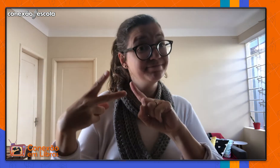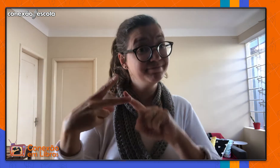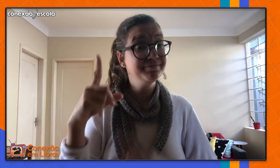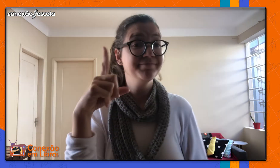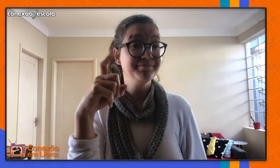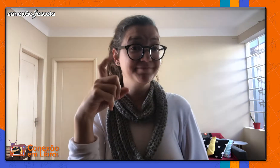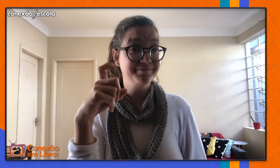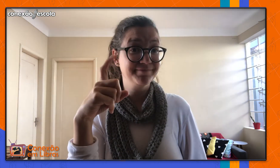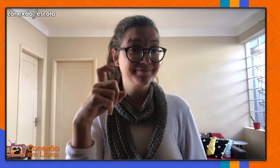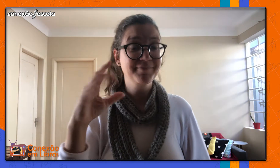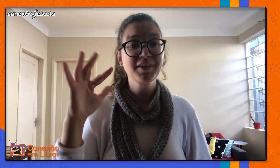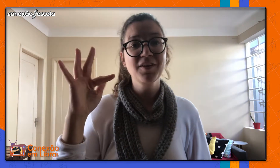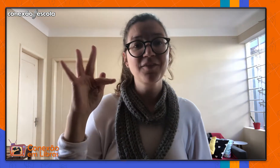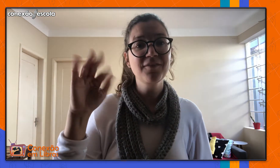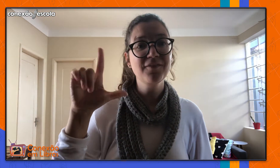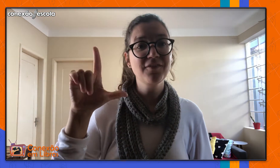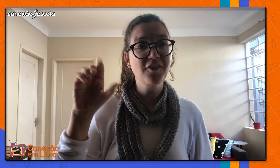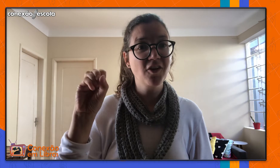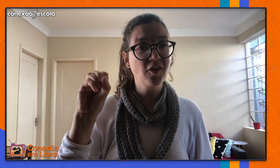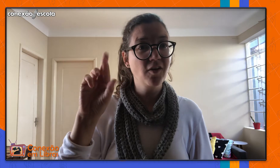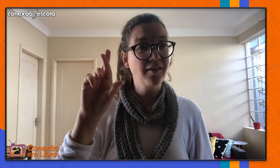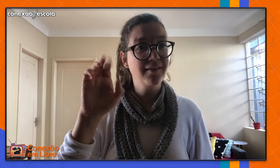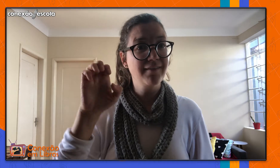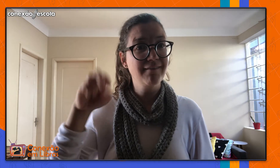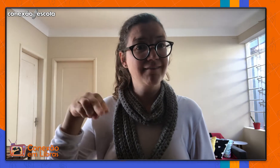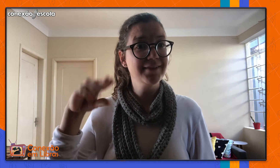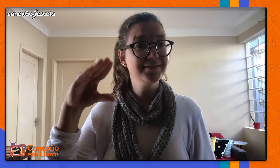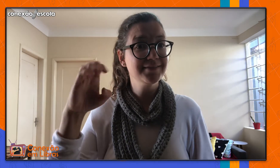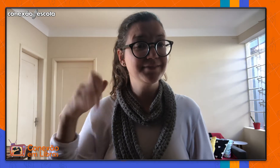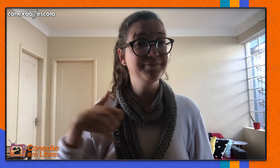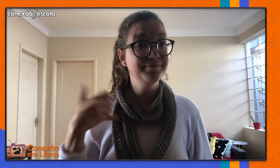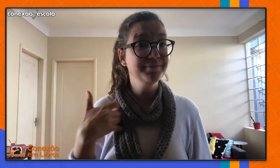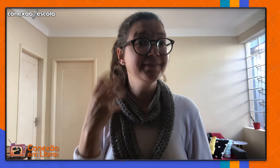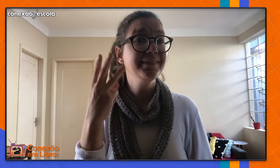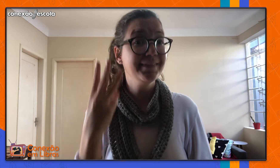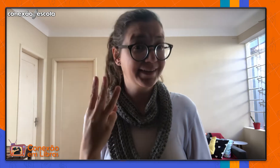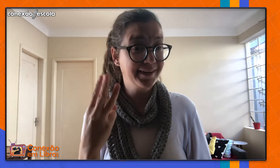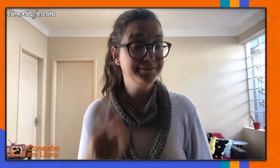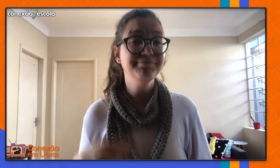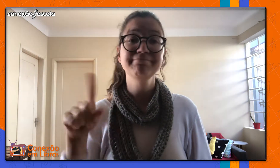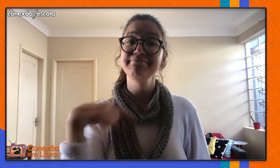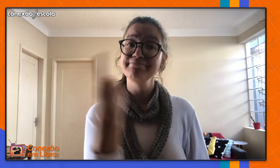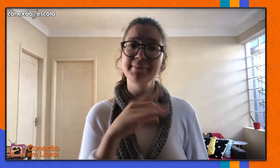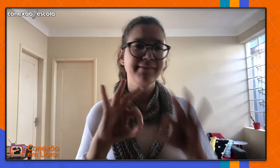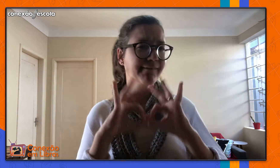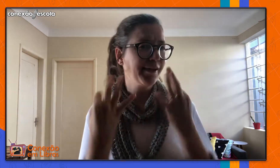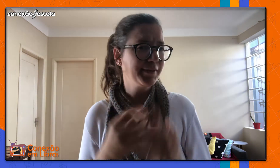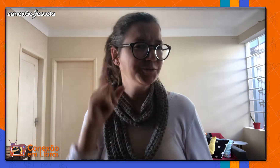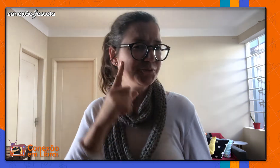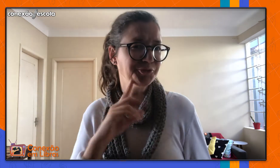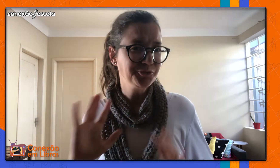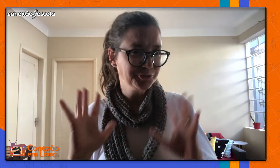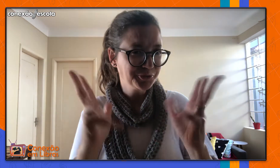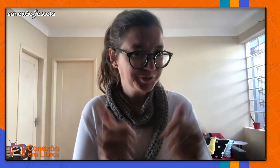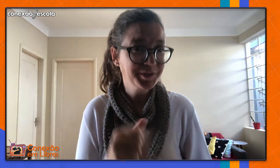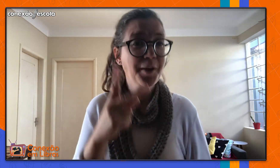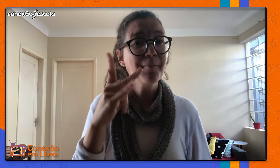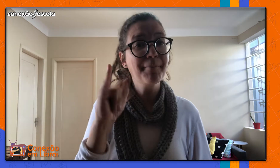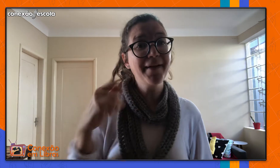anos de idade. A segunda tem este sinal e se chama Florence, tem 3 anos. Na nossa